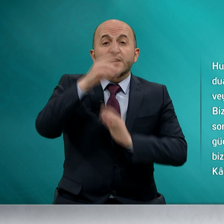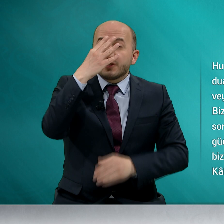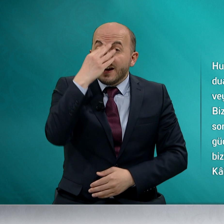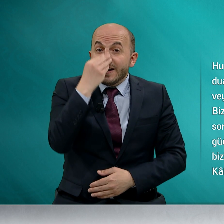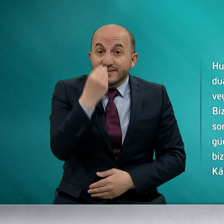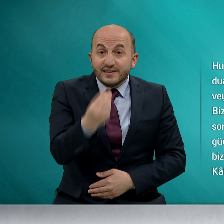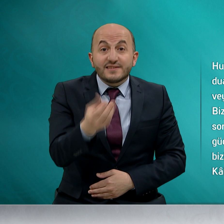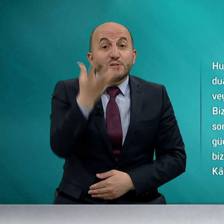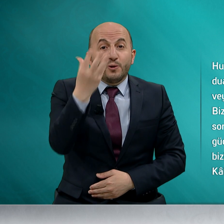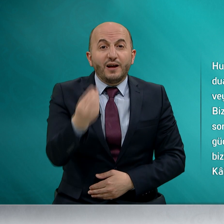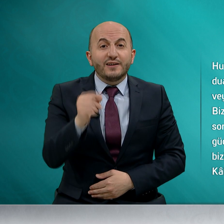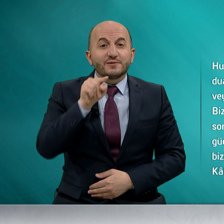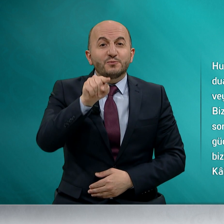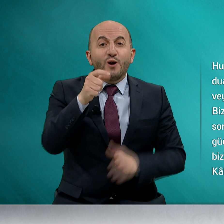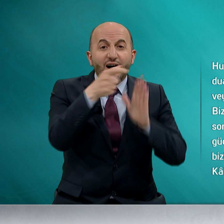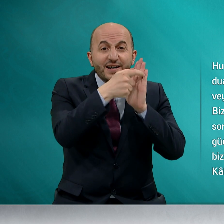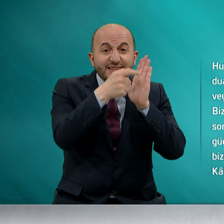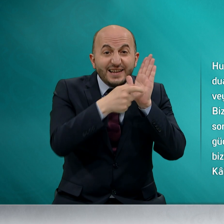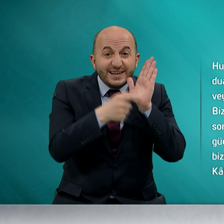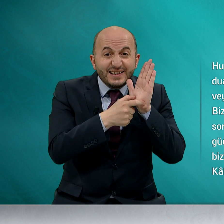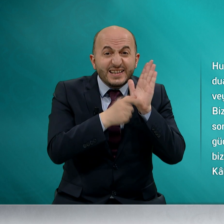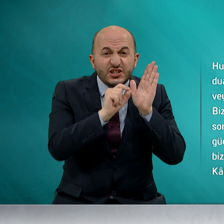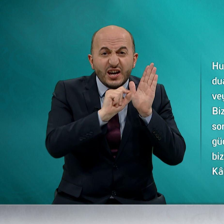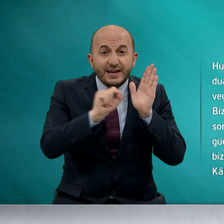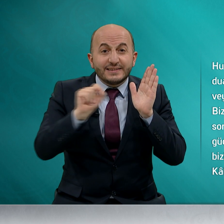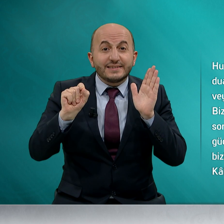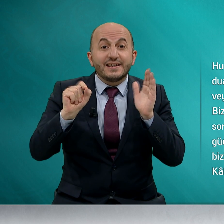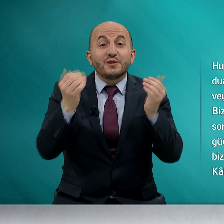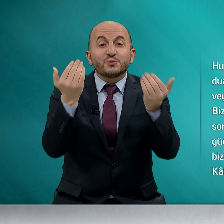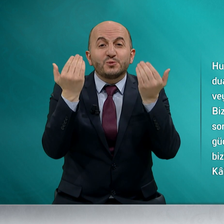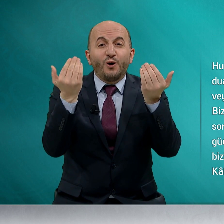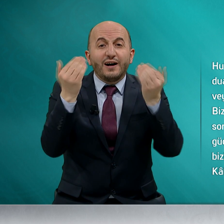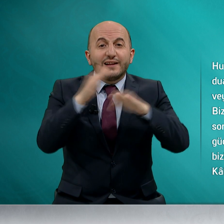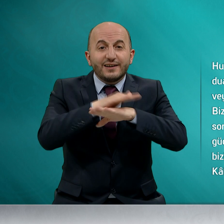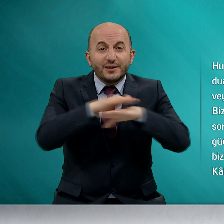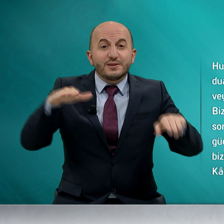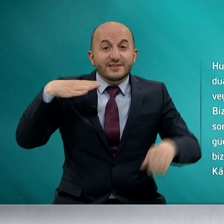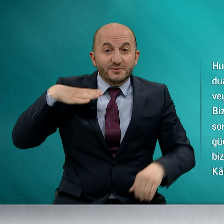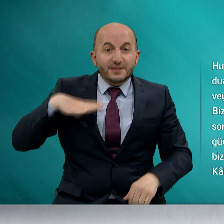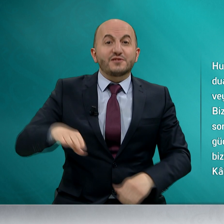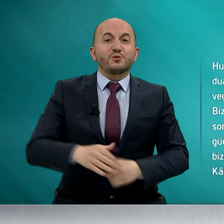Miraç hediyesi olan bu ayetlerde geçen dualarla bitirmek